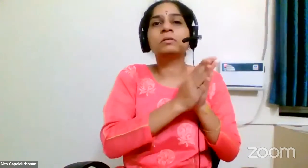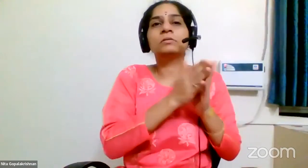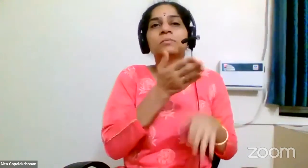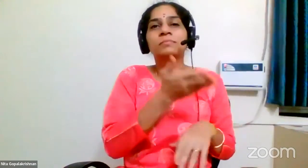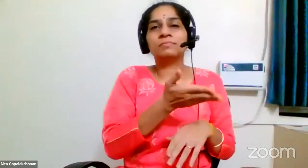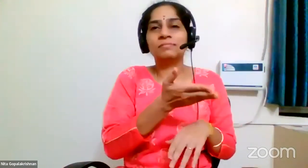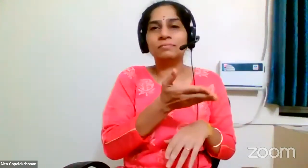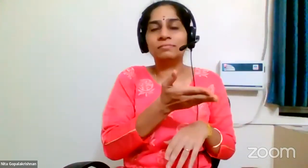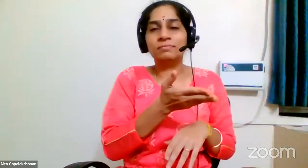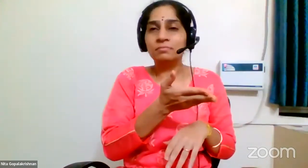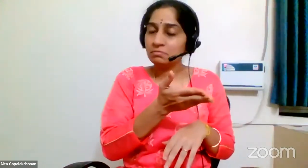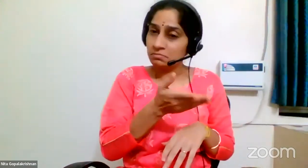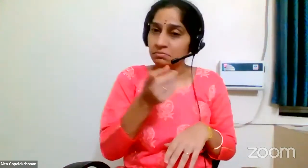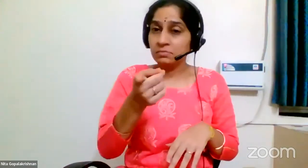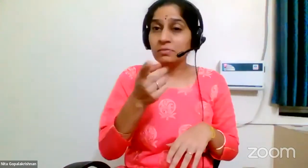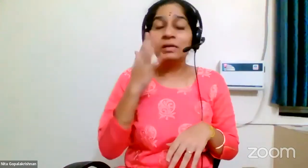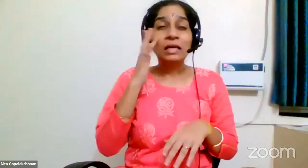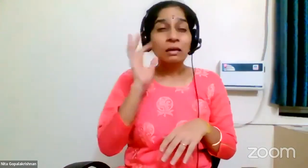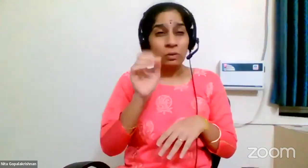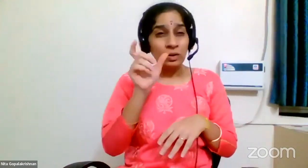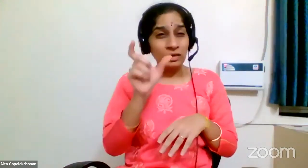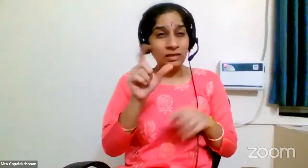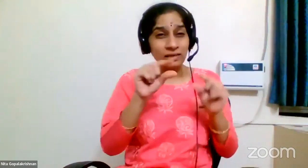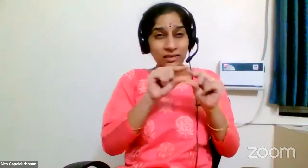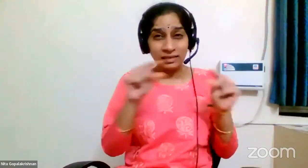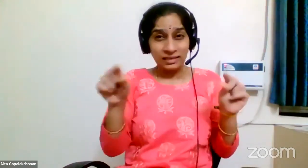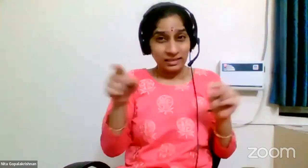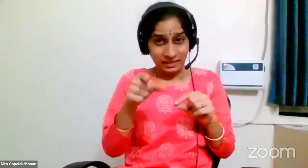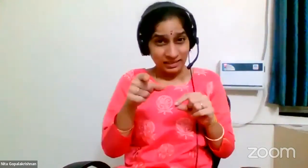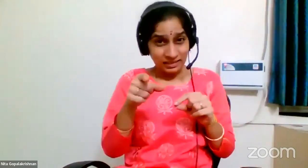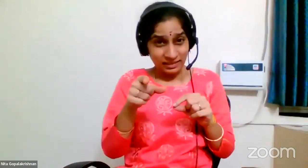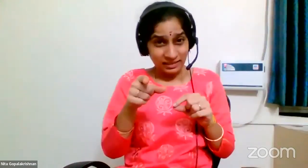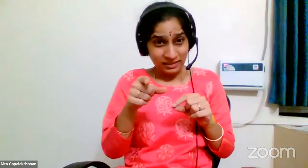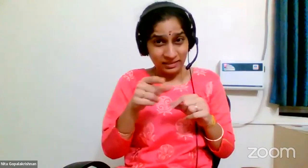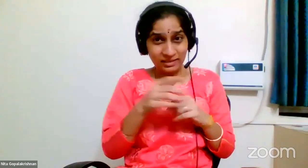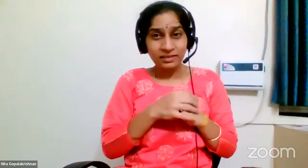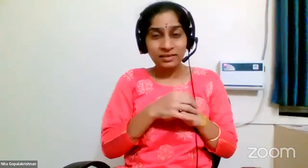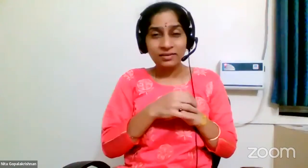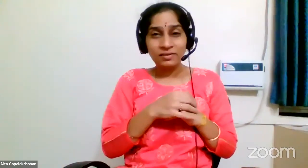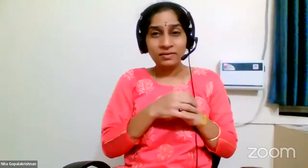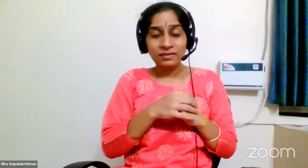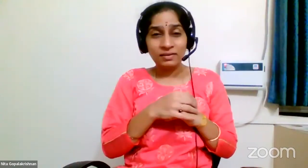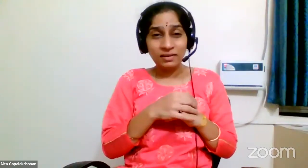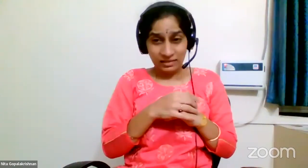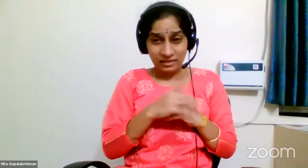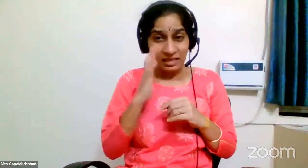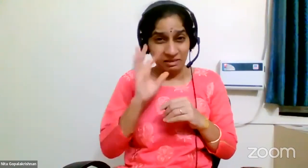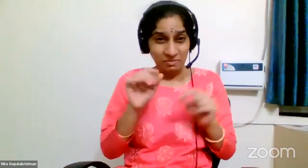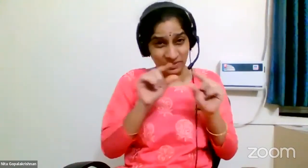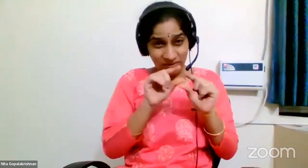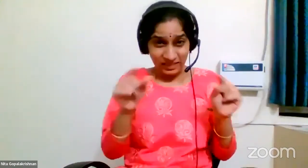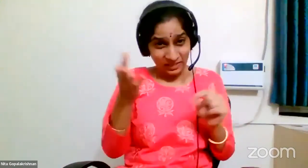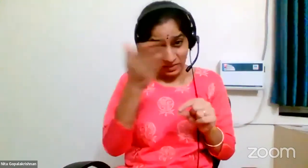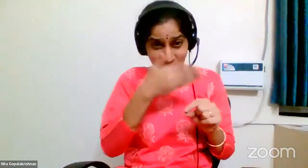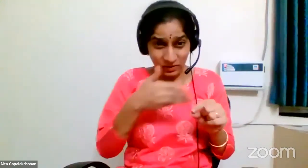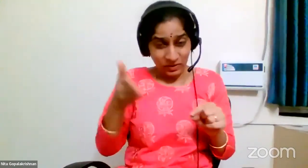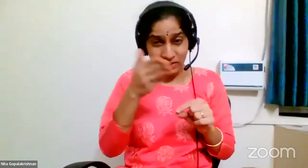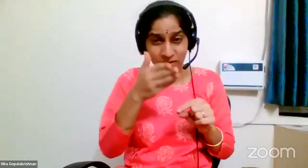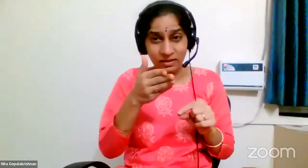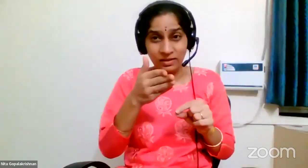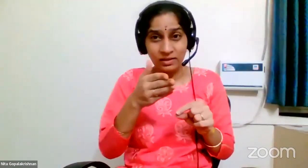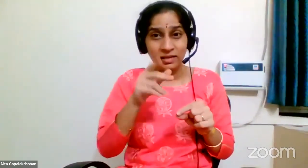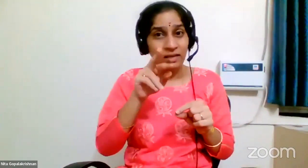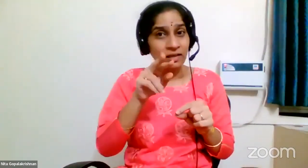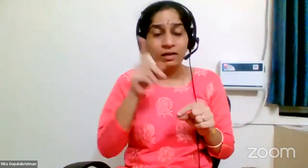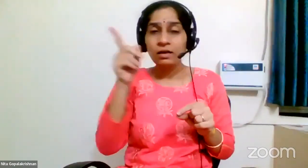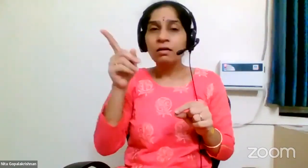है, ये सर्वथा झूठा सिद्धांत है, गलत सिद्धांत है। भगवान ने गीता में कहीं भी नहीं कहा कि कर्म ही पूजा है, ऐसा